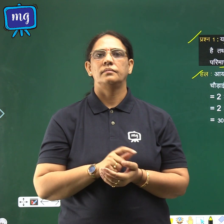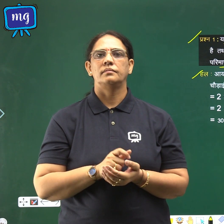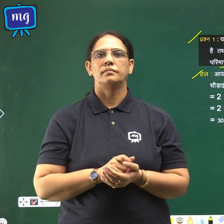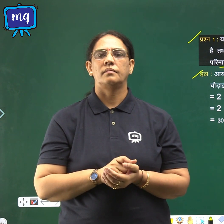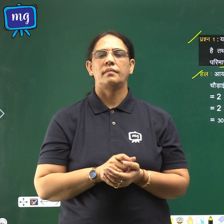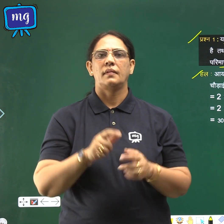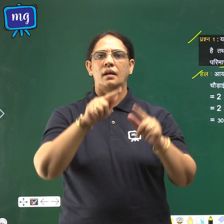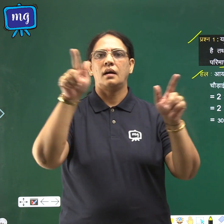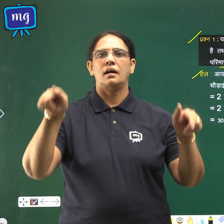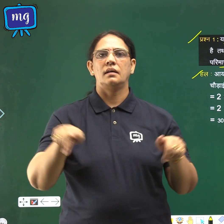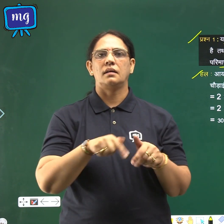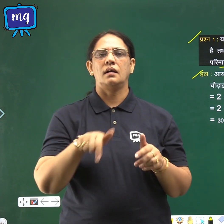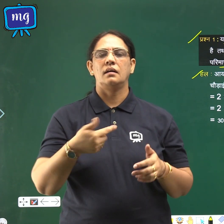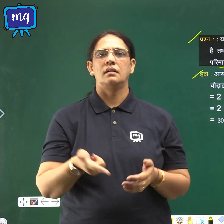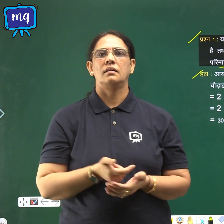आयत का